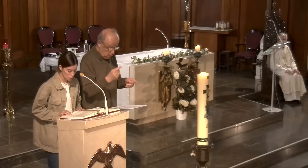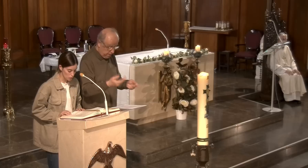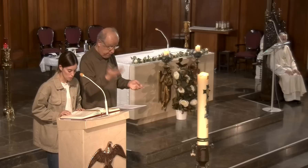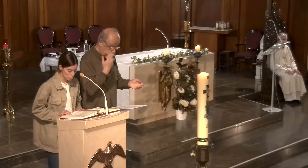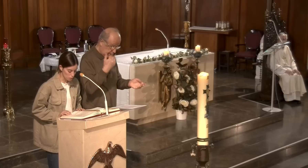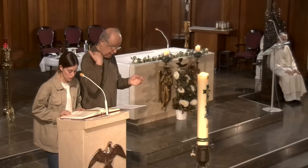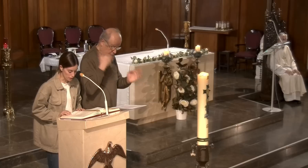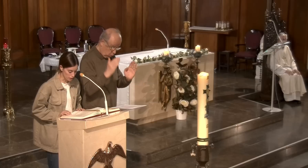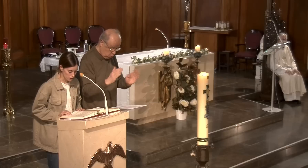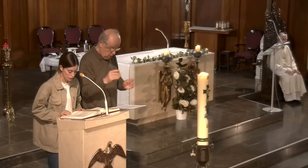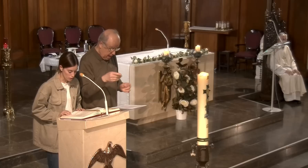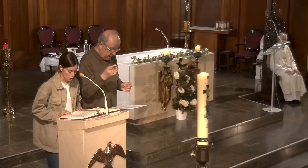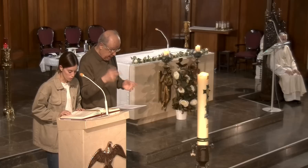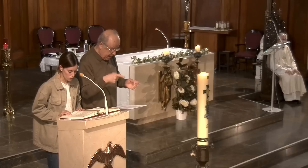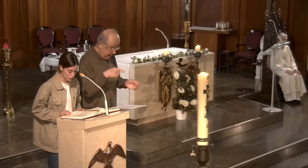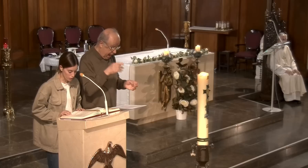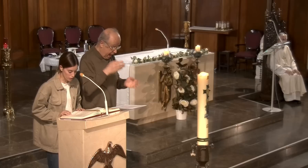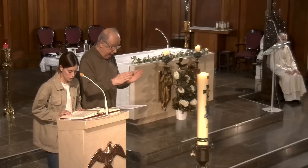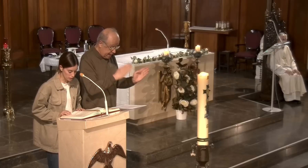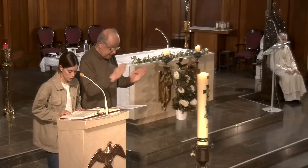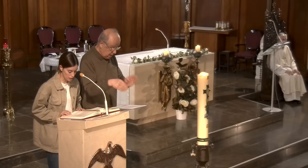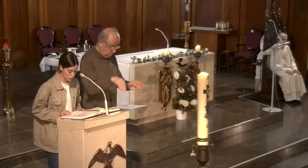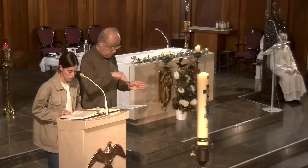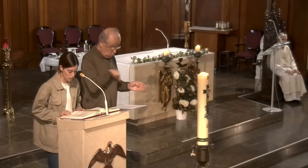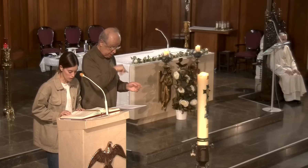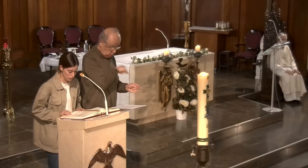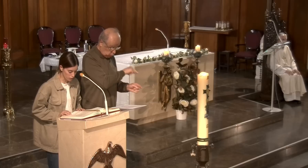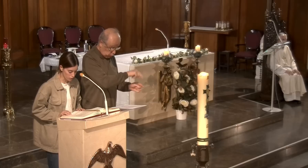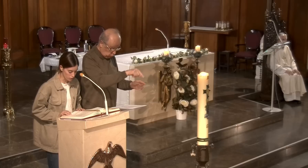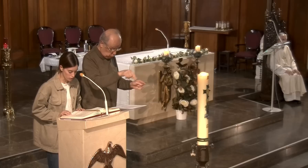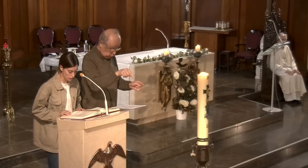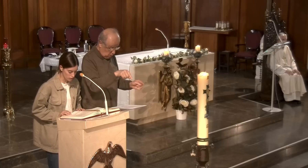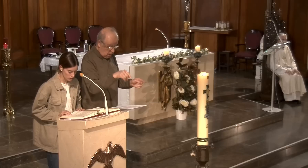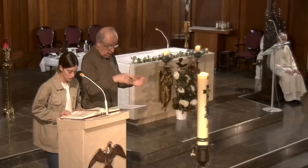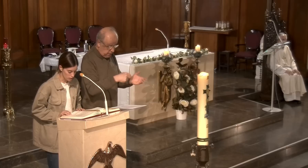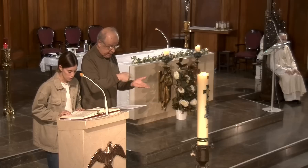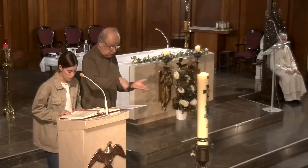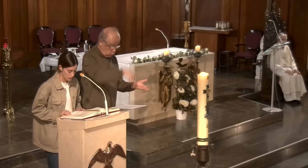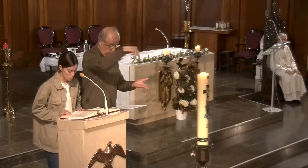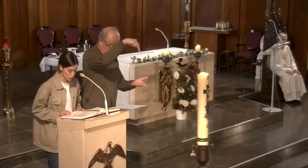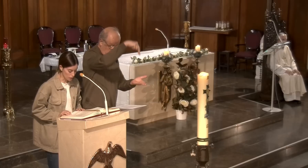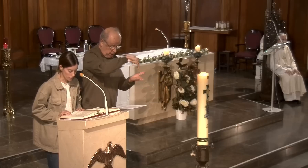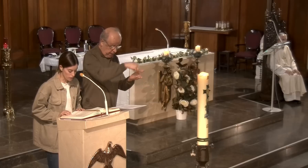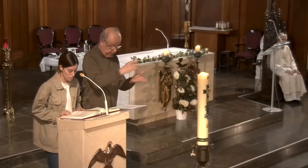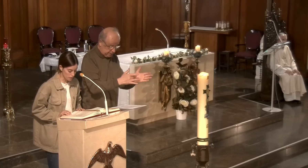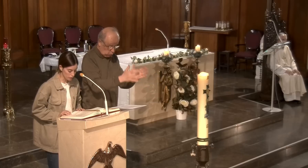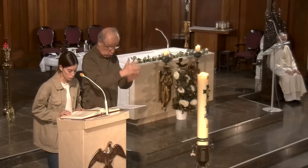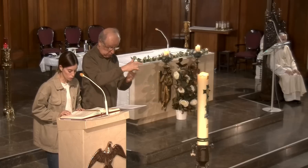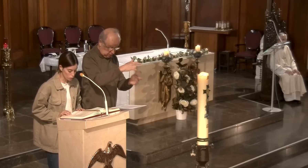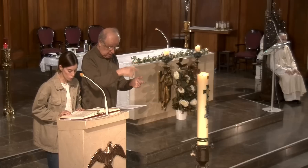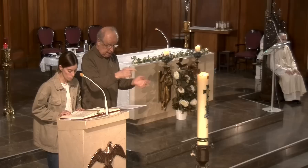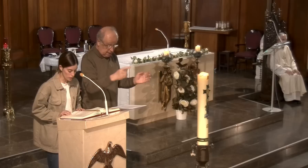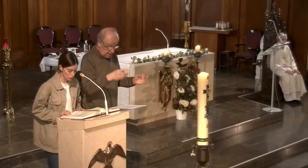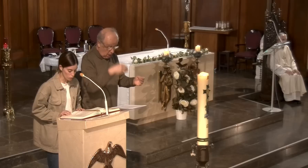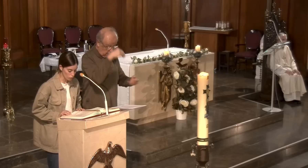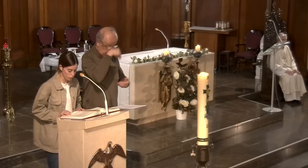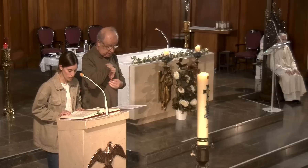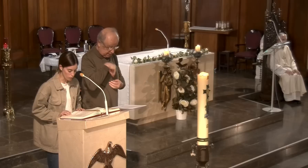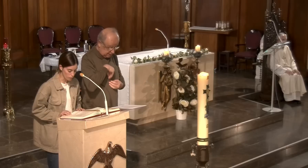poder fuerza y dominación y por encima de todo nombre conocido